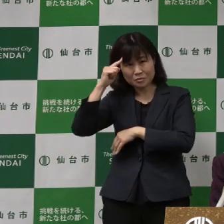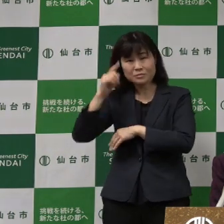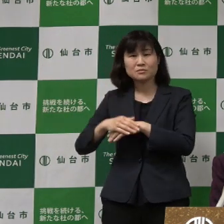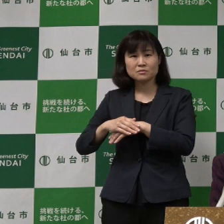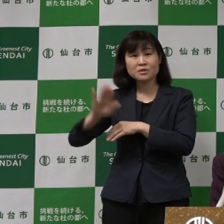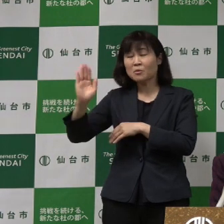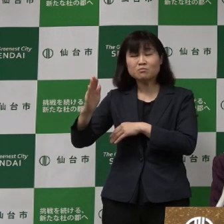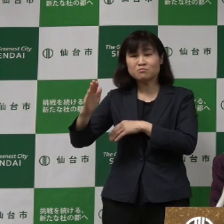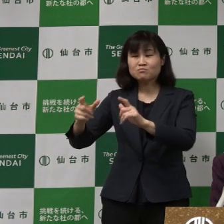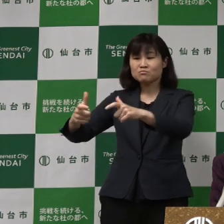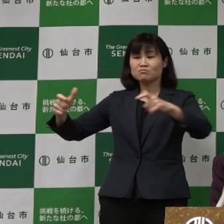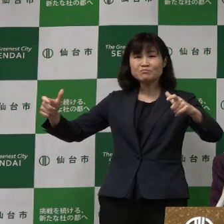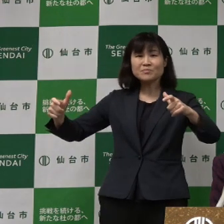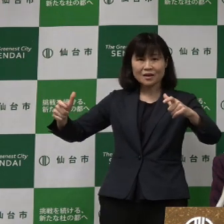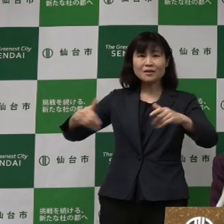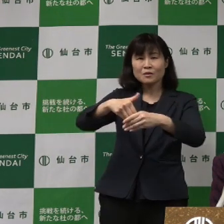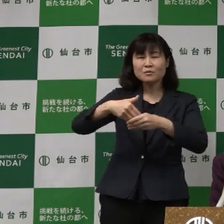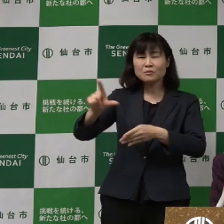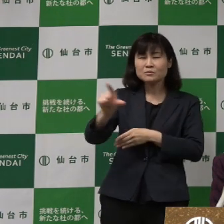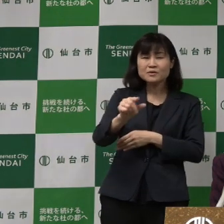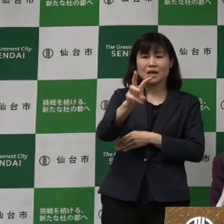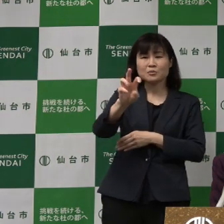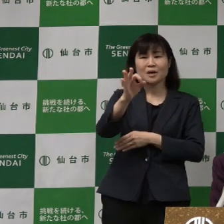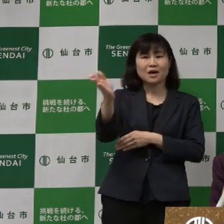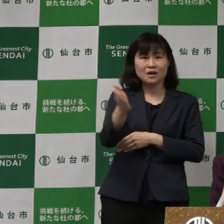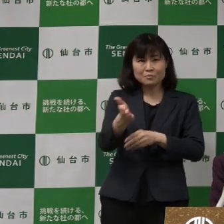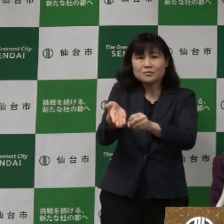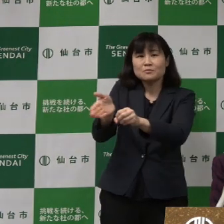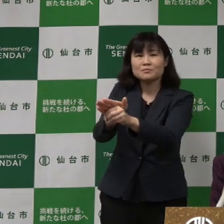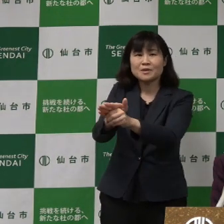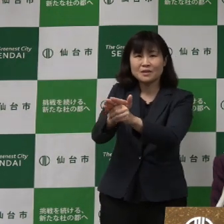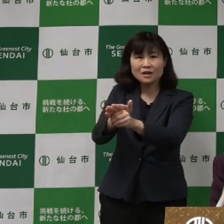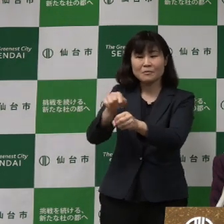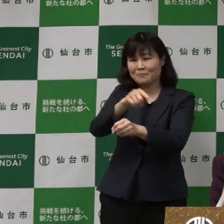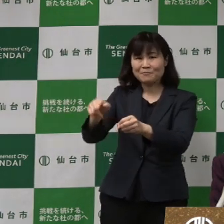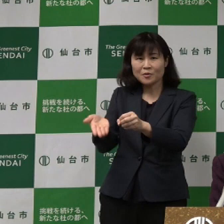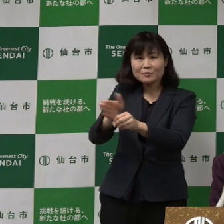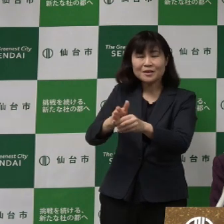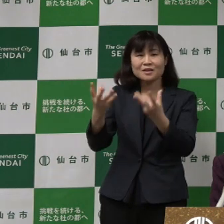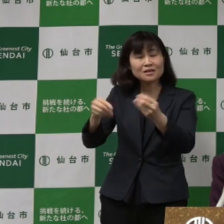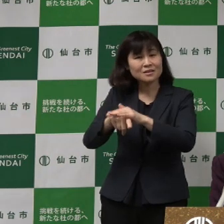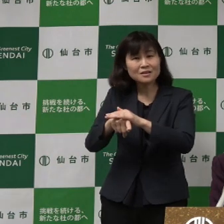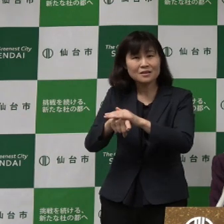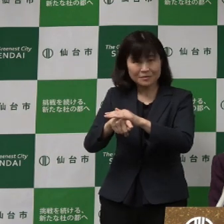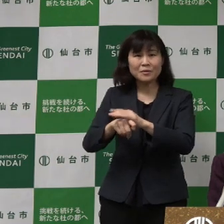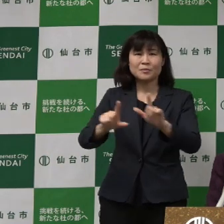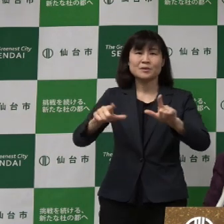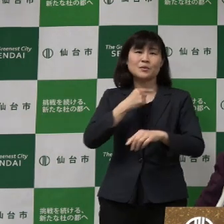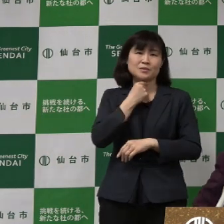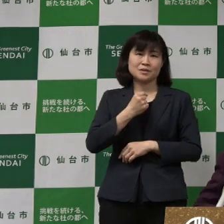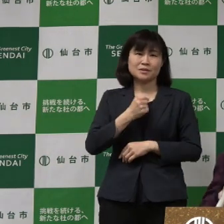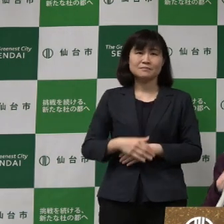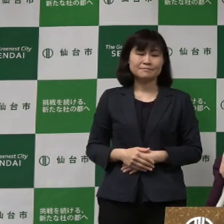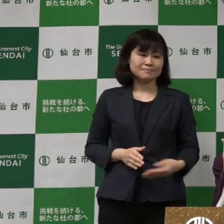上のところまで拡充を、まあ、決意された理由というかですね、教えていただきます。 はい、まずですね、